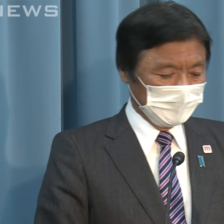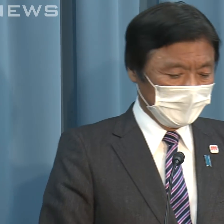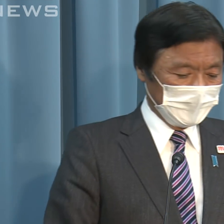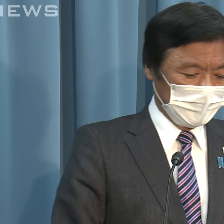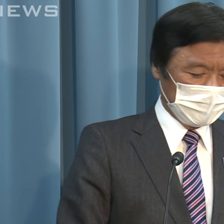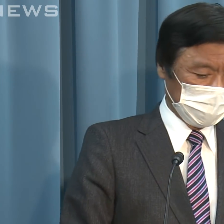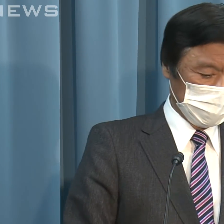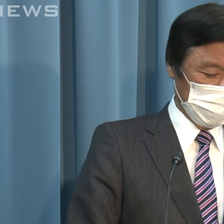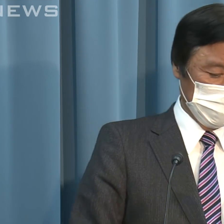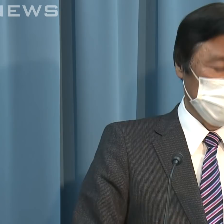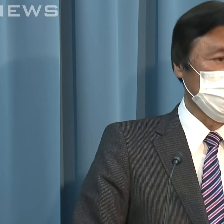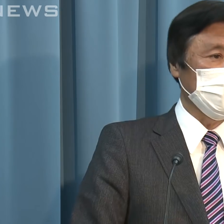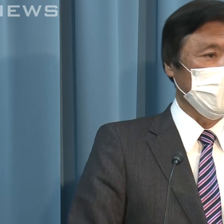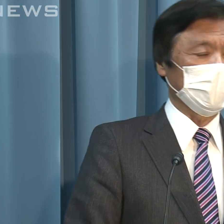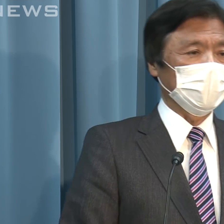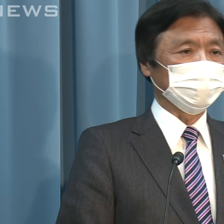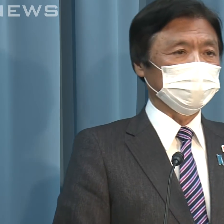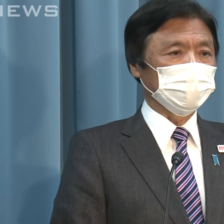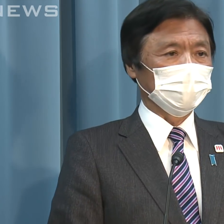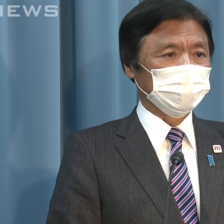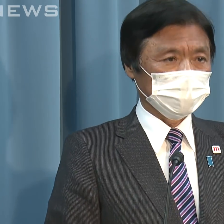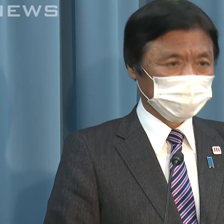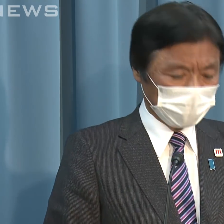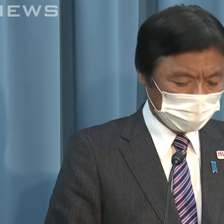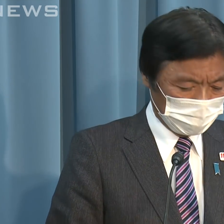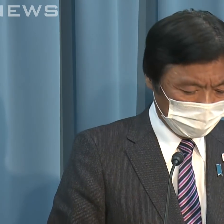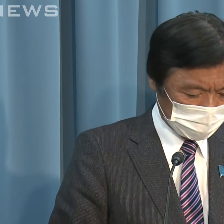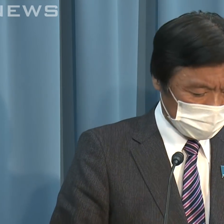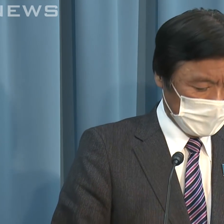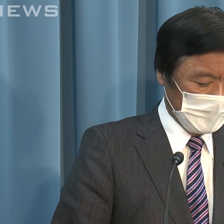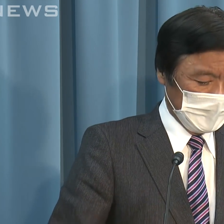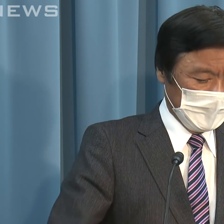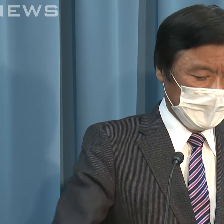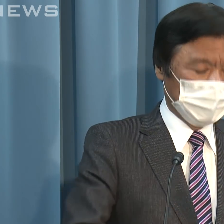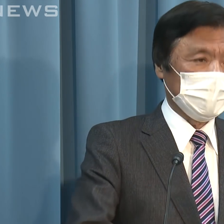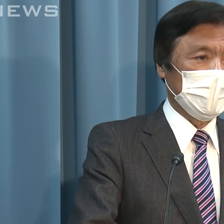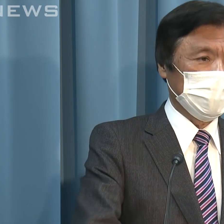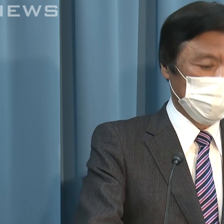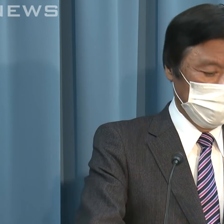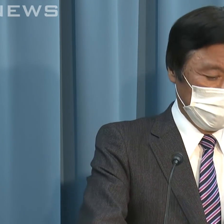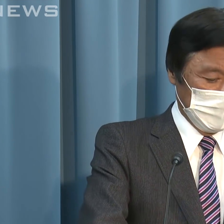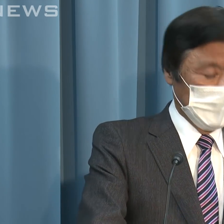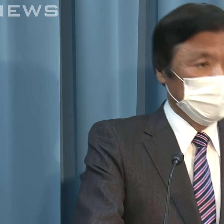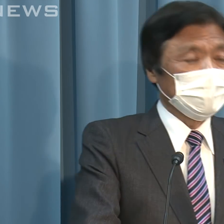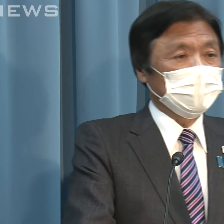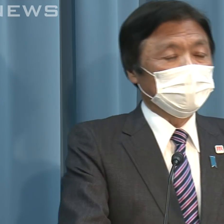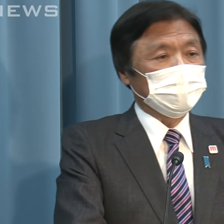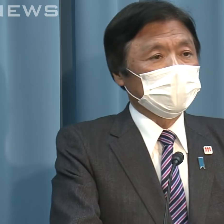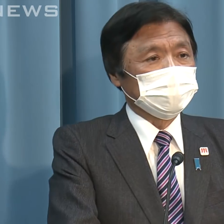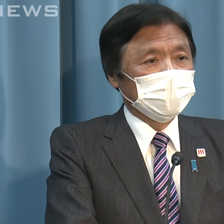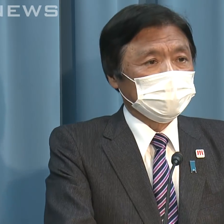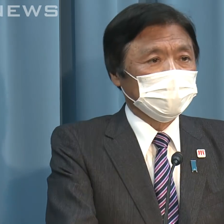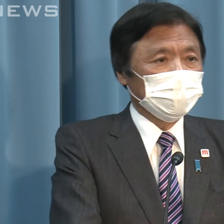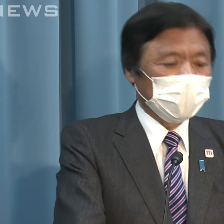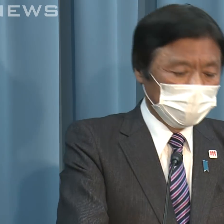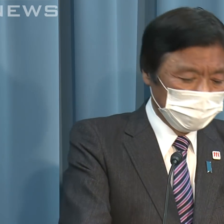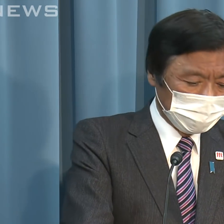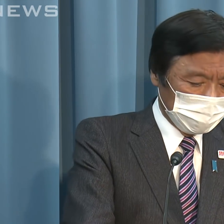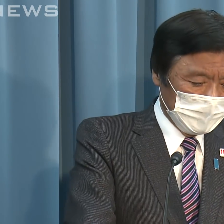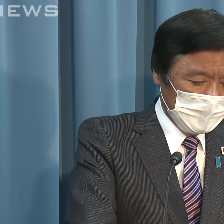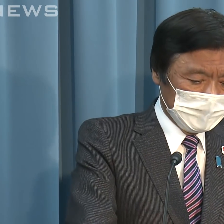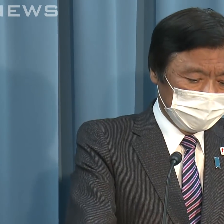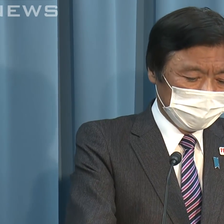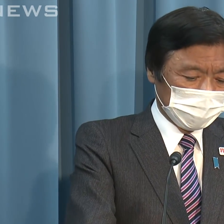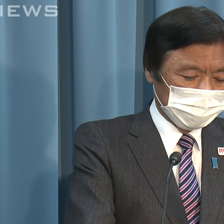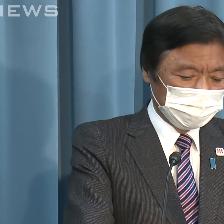ている方々の一日も早い回復をお待ち申し上げております。また日々自らの感染、これを顧み